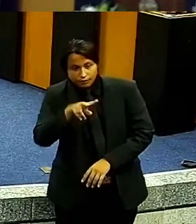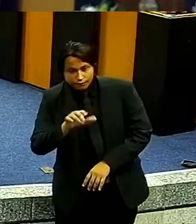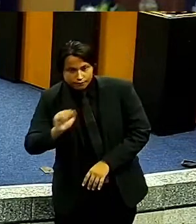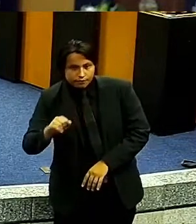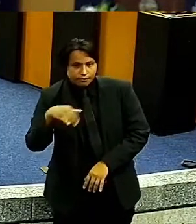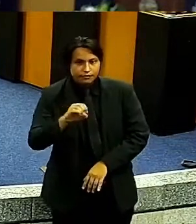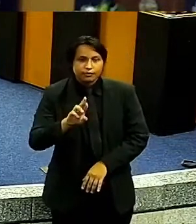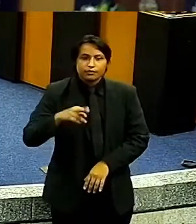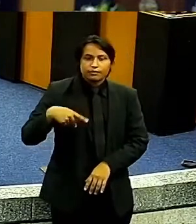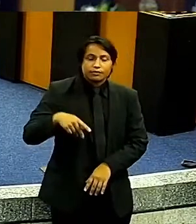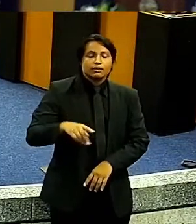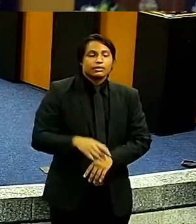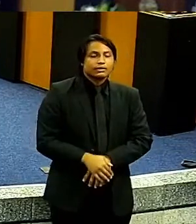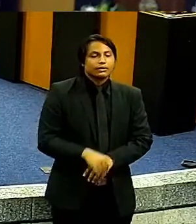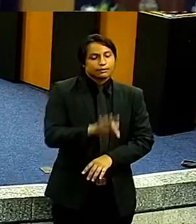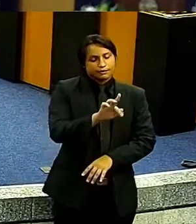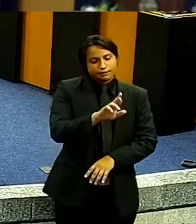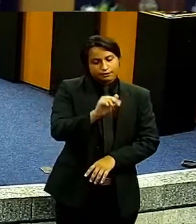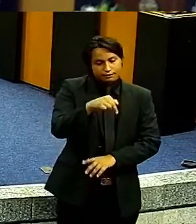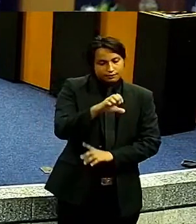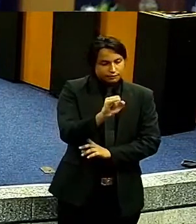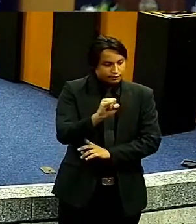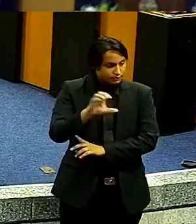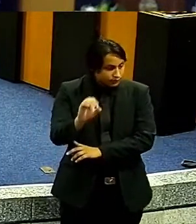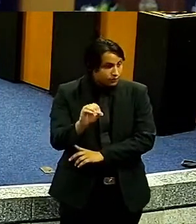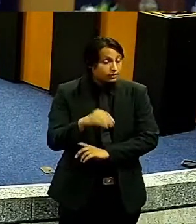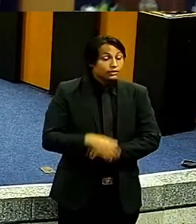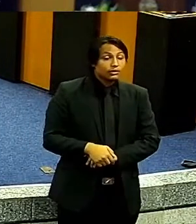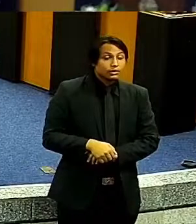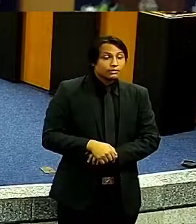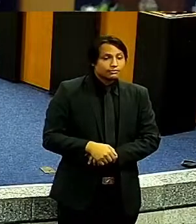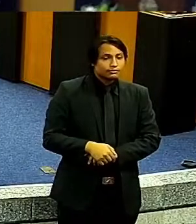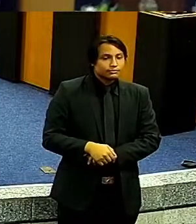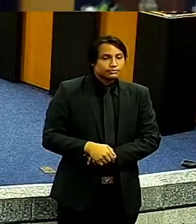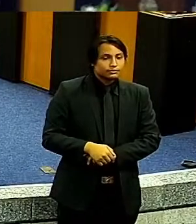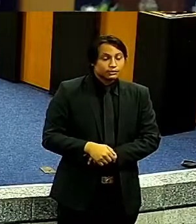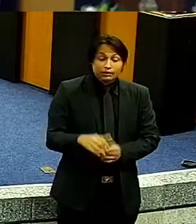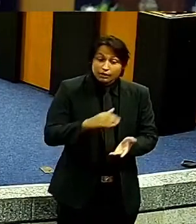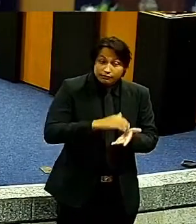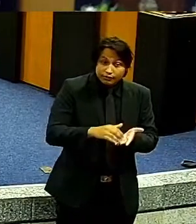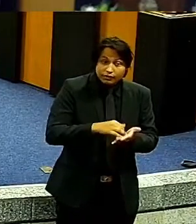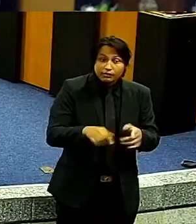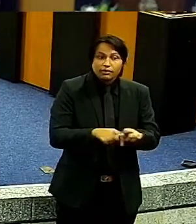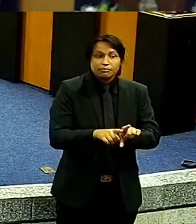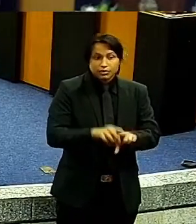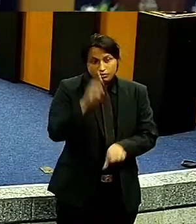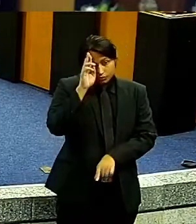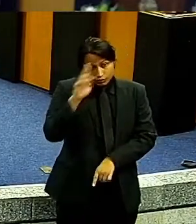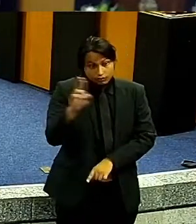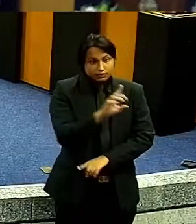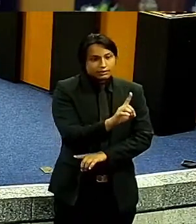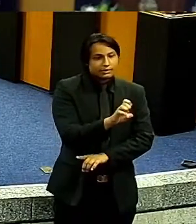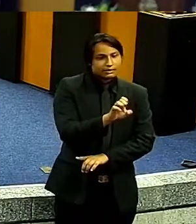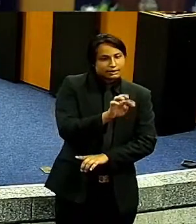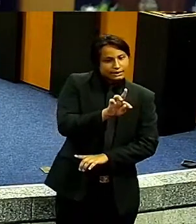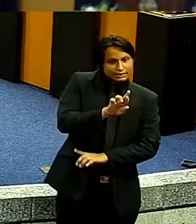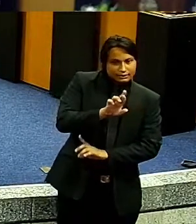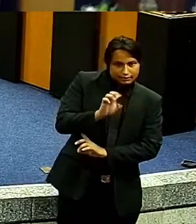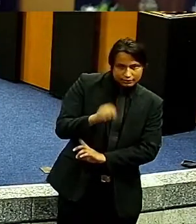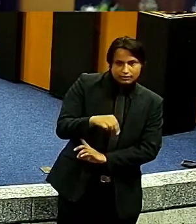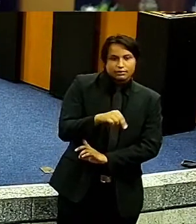Francisco Valmir Moura secretário estadual e na verdade diretor do Detran Diego